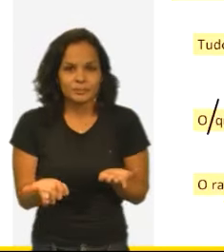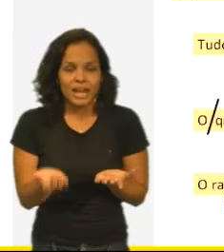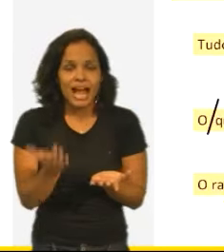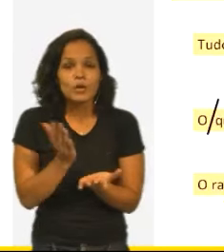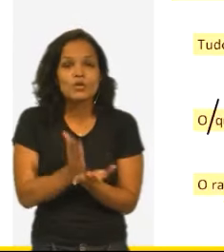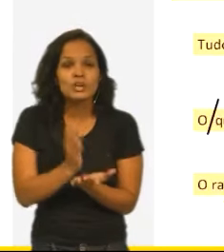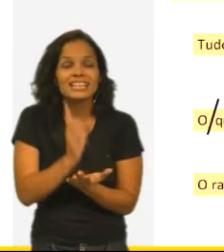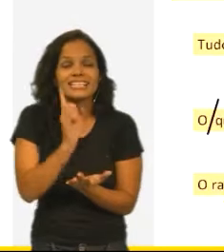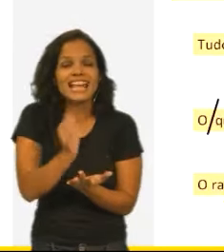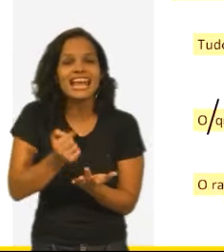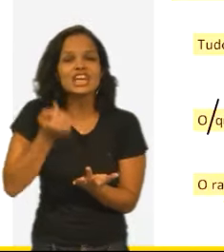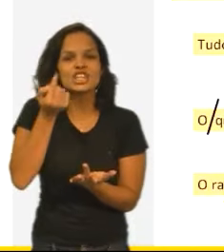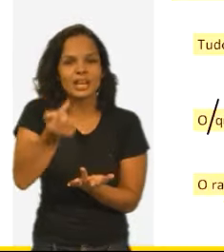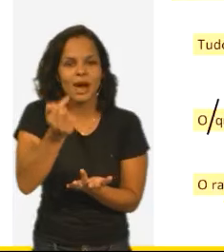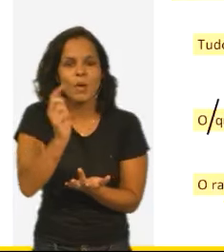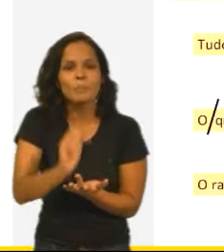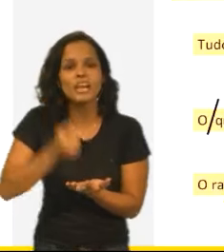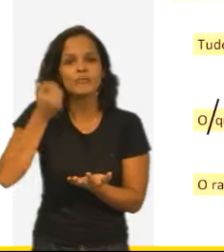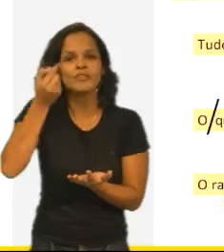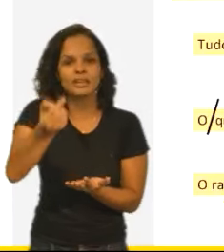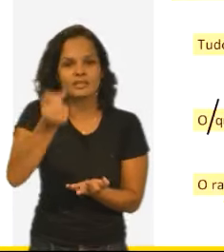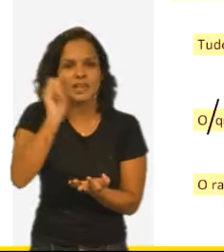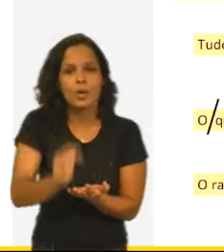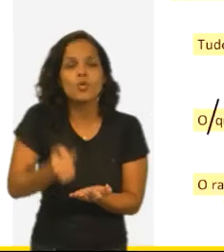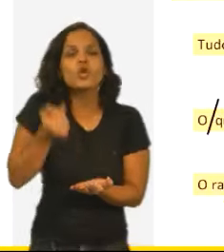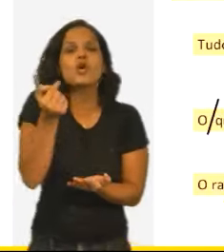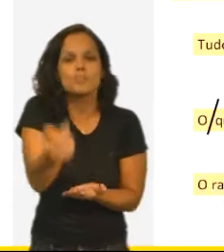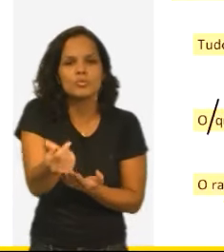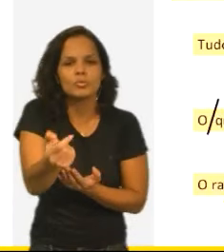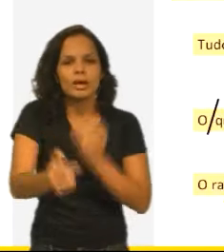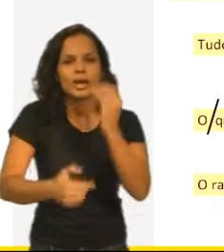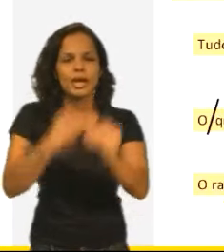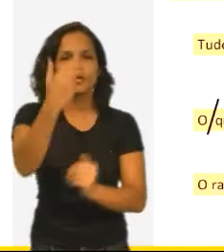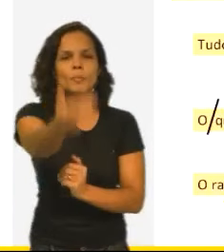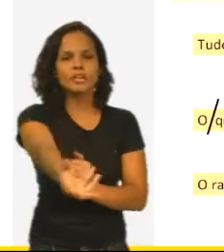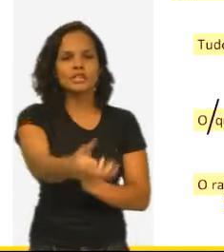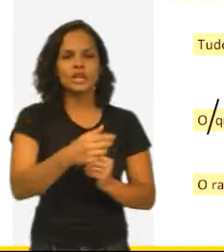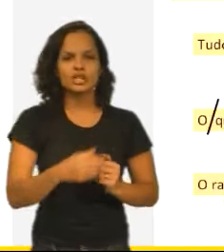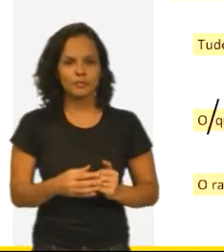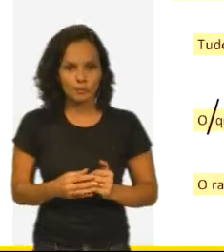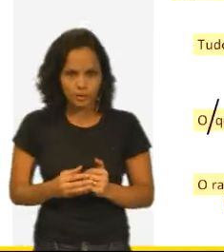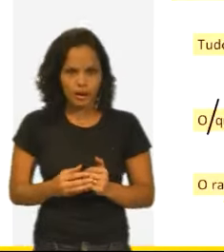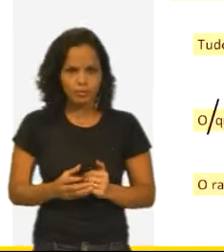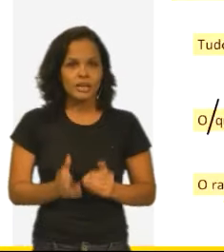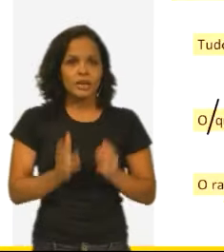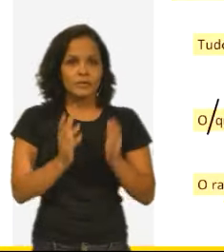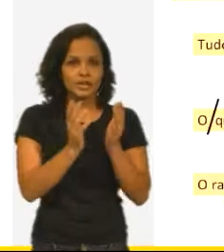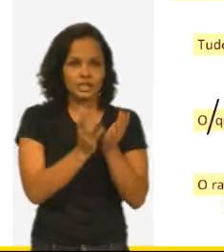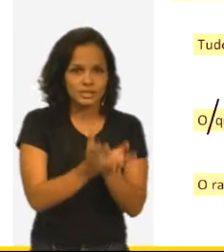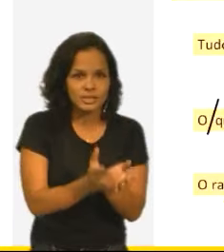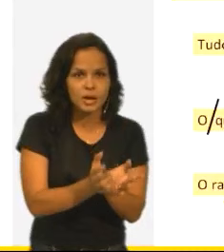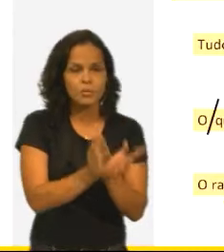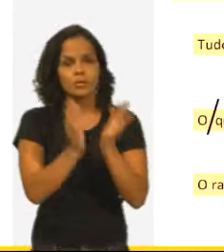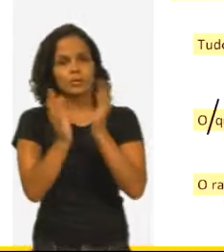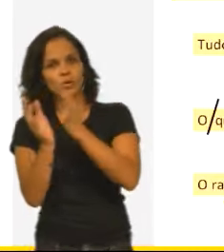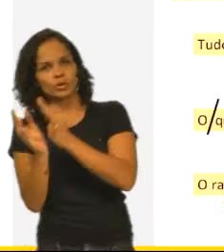a concordância em geral, preferencial, comum, é com o predicativo plural. Veja que são, concordou